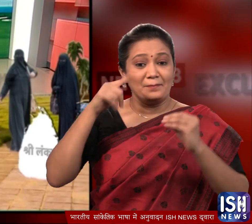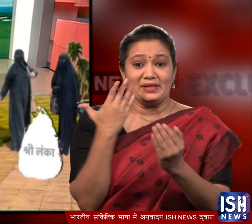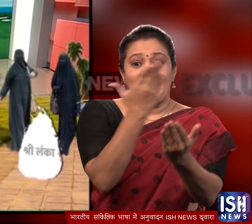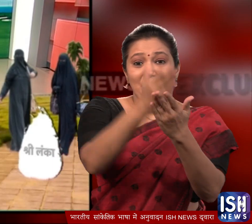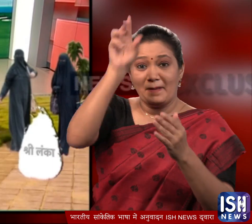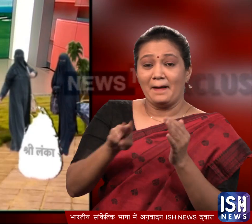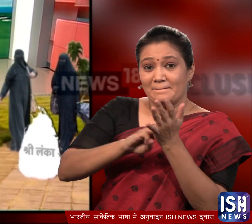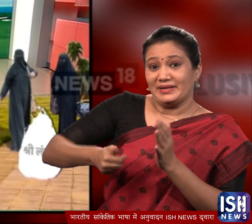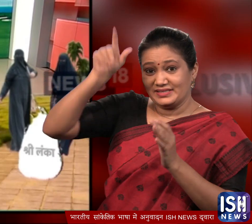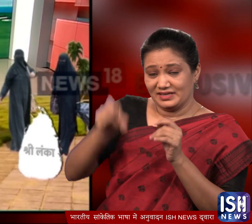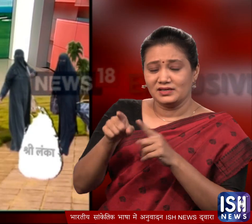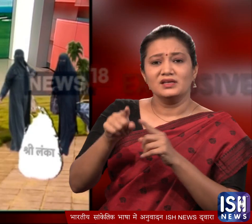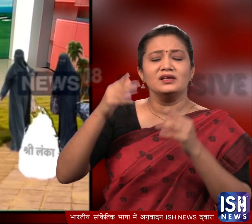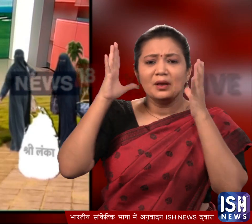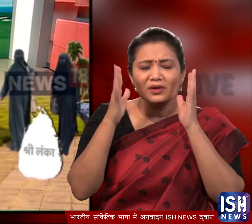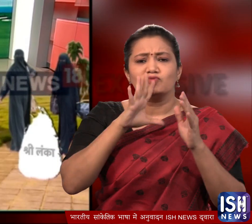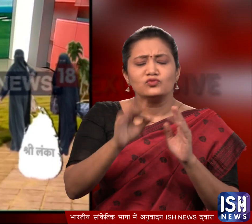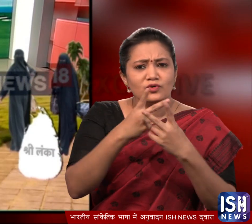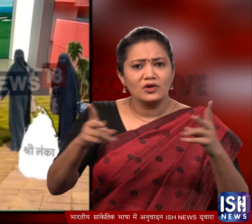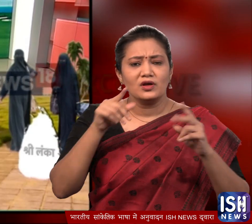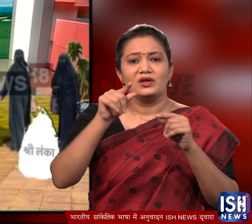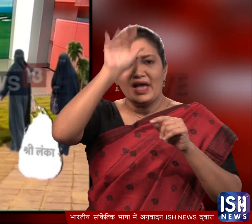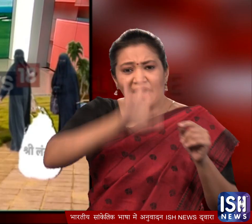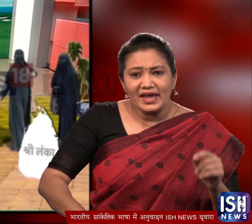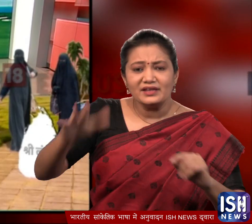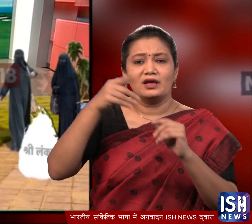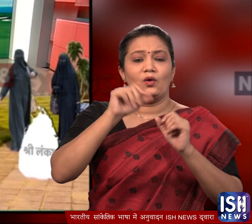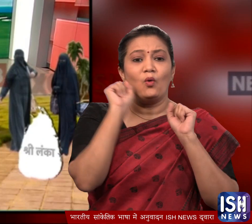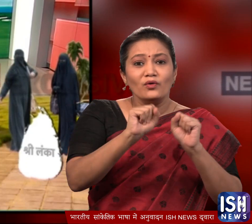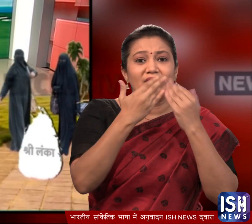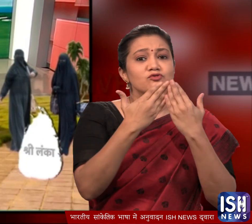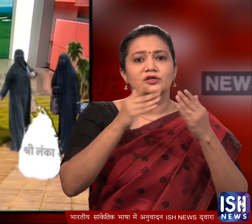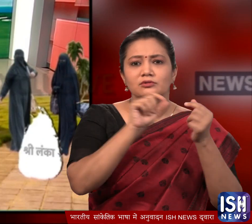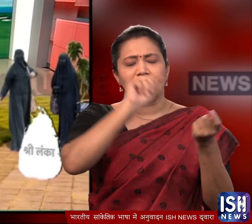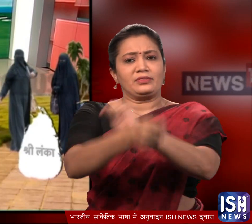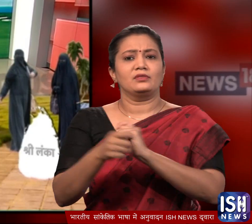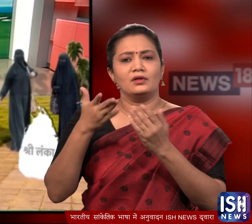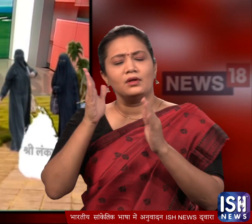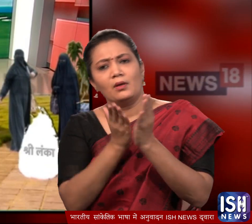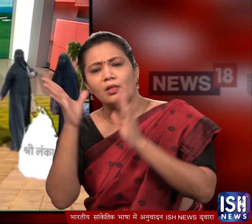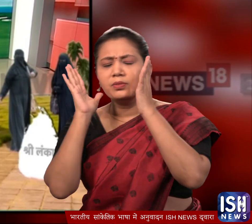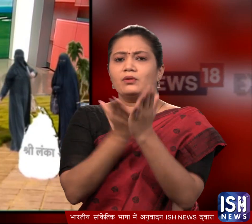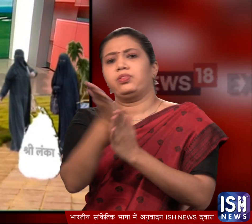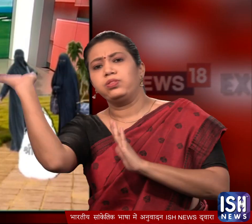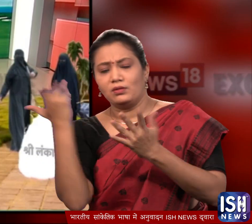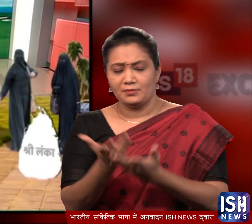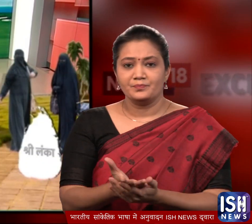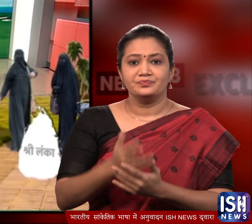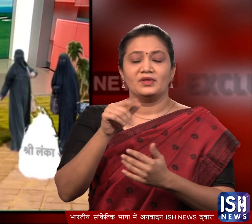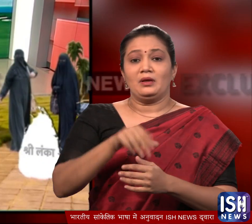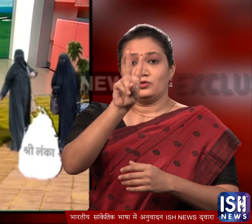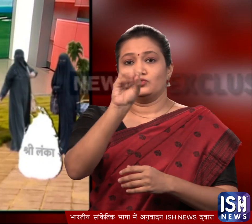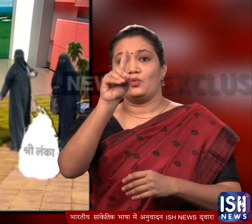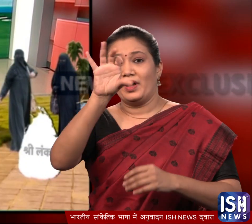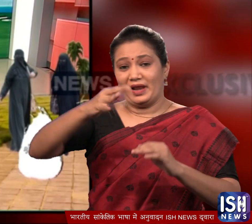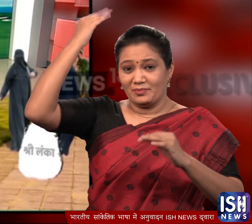कैबिनेट में बिल पेश करने वाले मंत्री ने दलील दी कि ये मदरसे श्रीलंका की राष्ट्रीय शिक्षा नीति की धज्जियां उड़ा रहे हैं। इससे पहले श्रीलंका